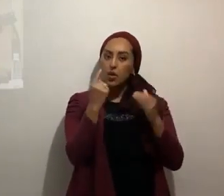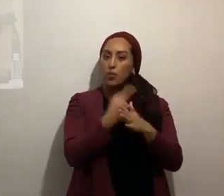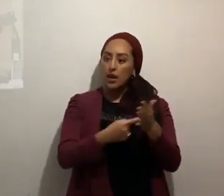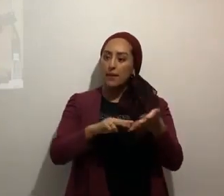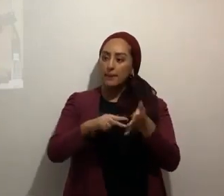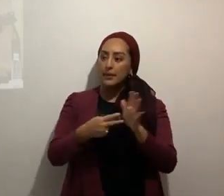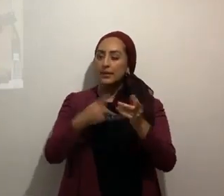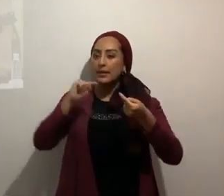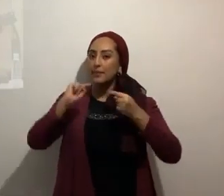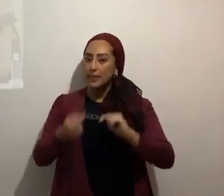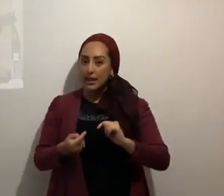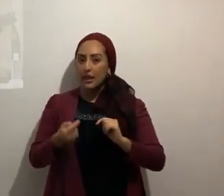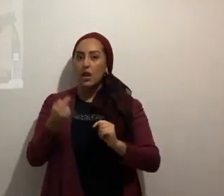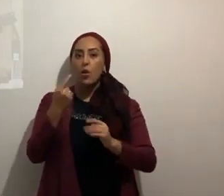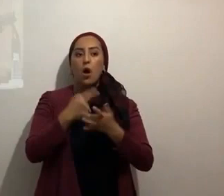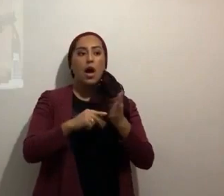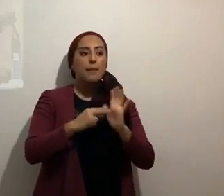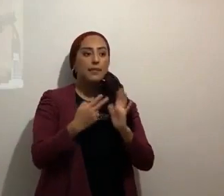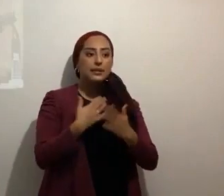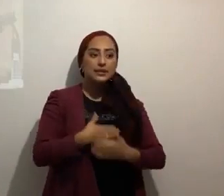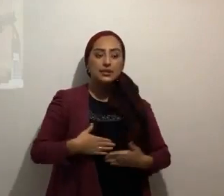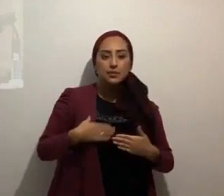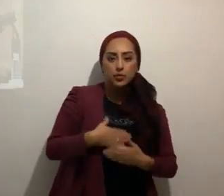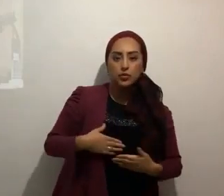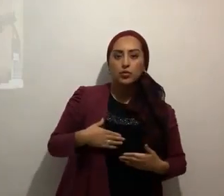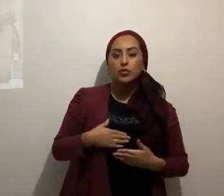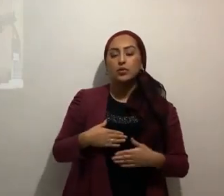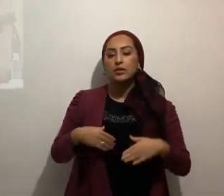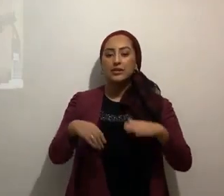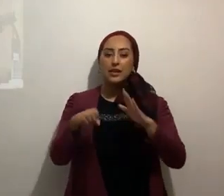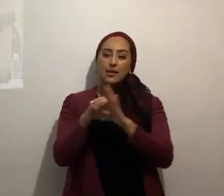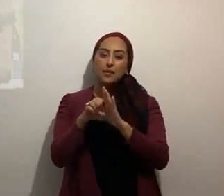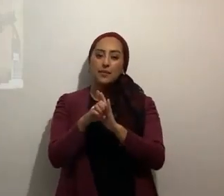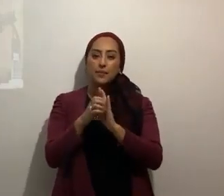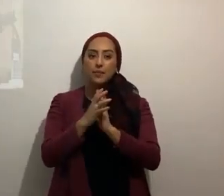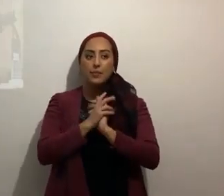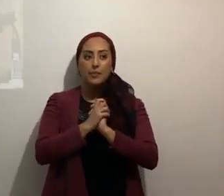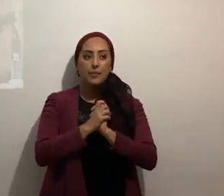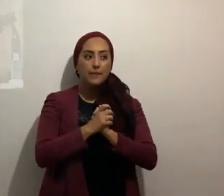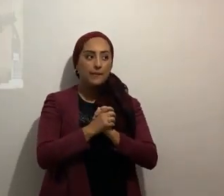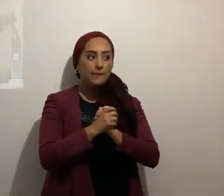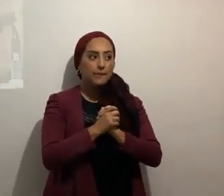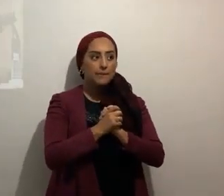dolor, qué es el placer. Por ejemplo,